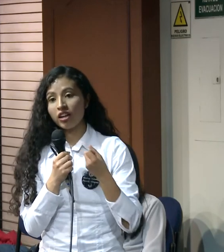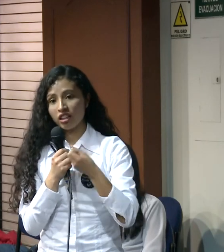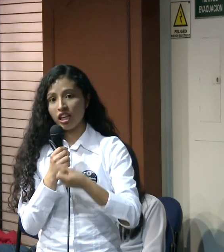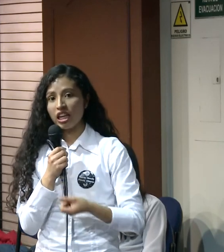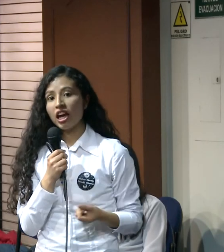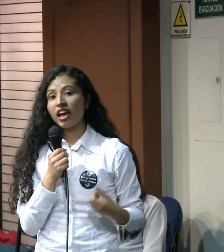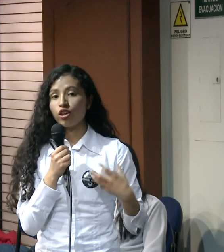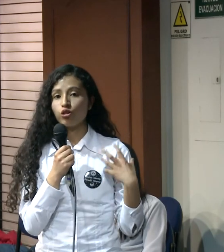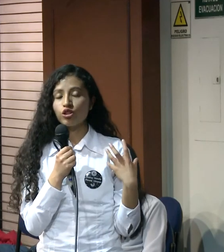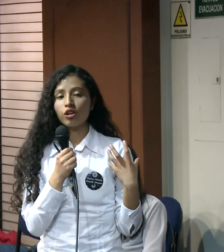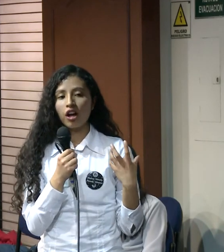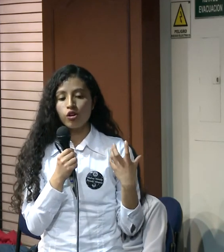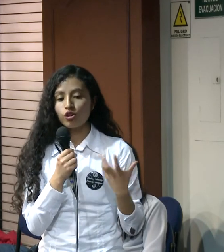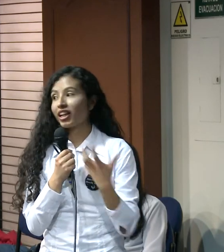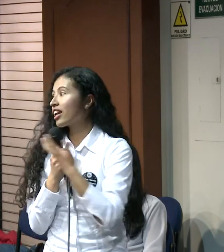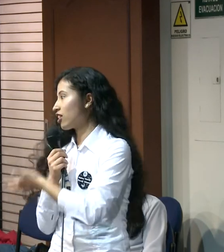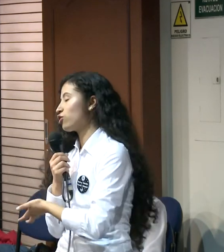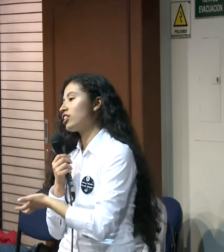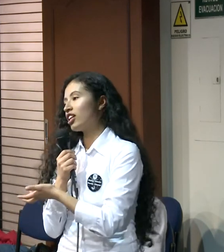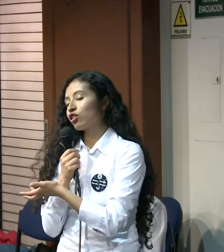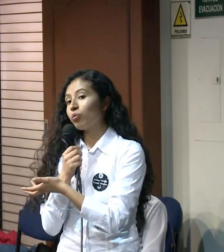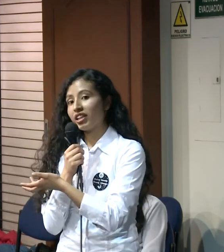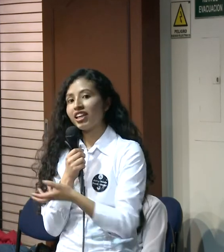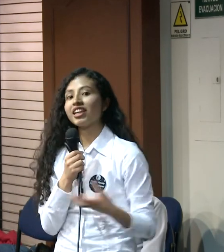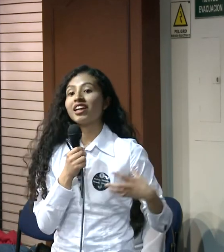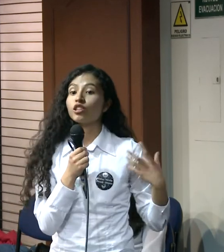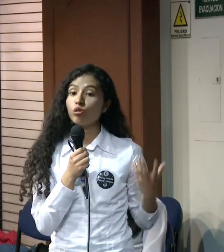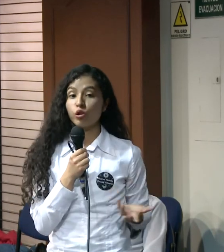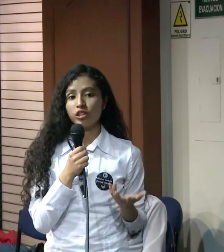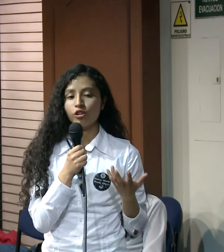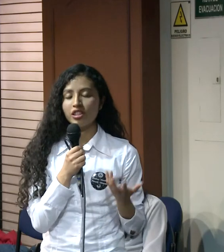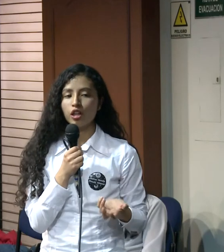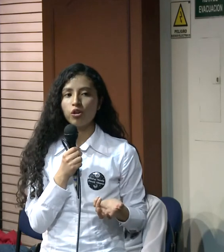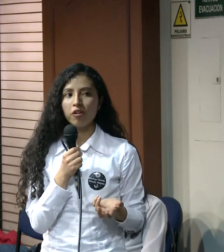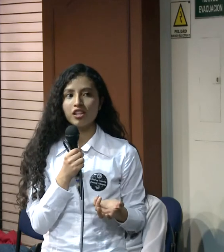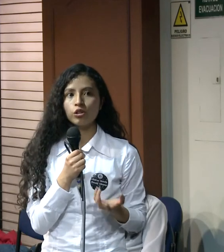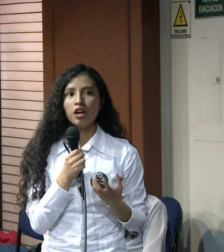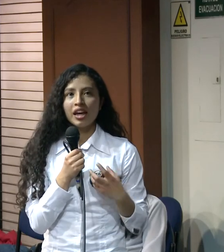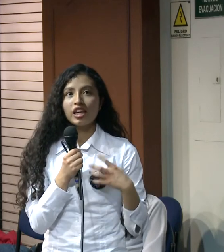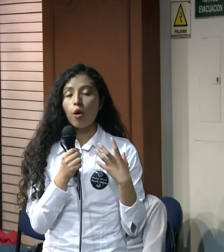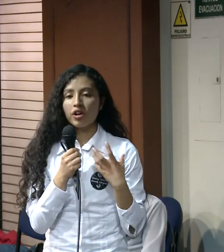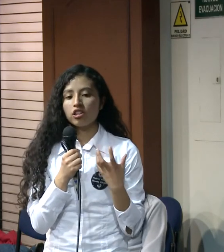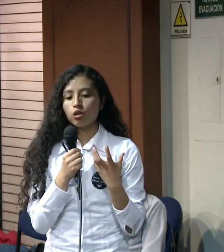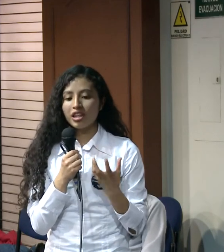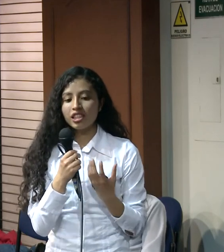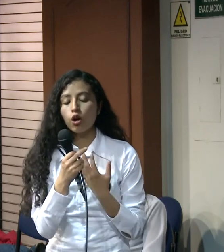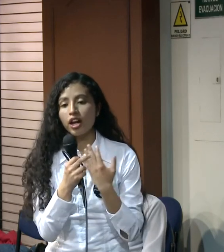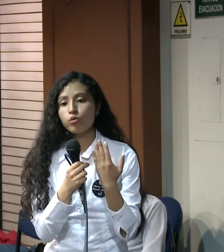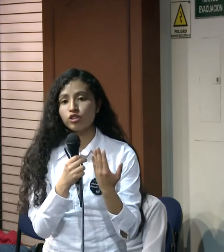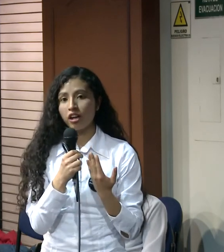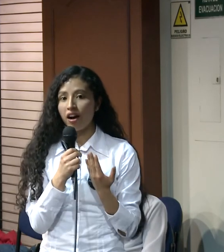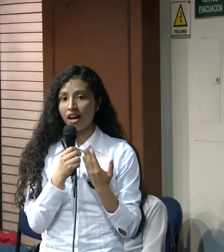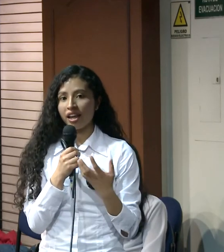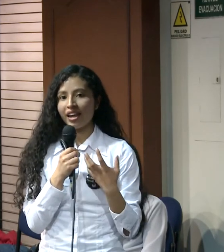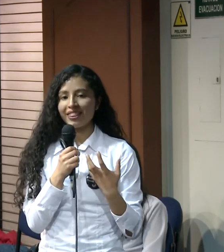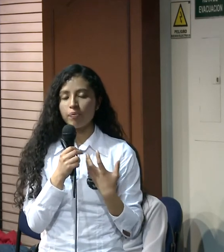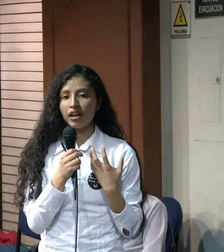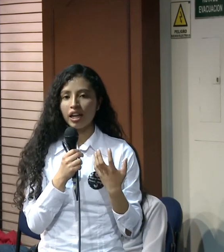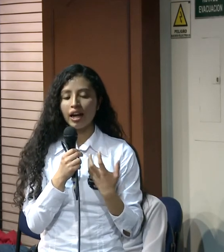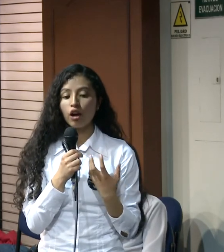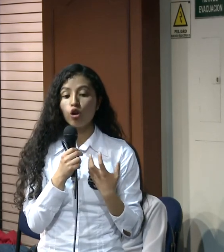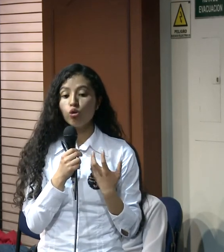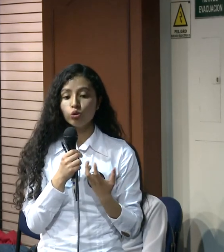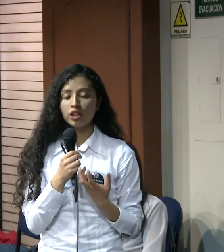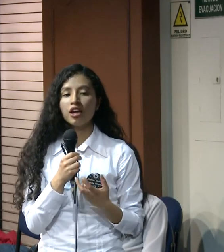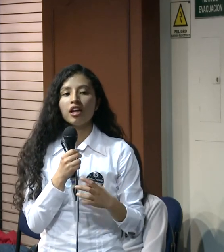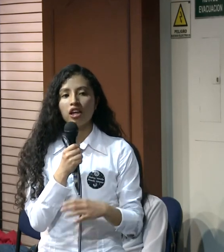ese saber que tenían, ellos nos dieron a conocer las radiaciones electromagnéticas, las cosmovisiones del universo, y comprendiéndolas y logramos trabajar de